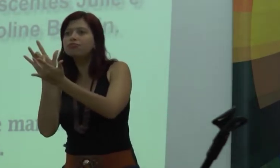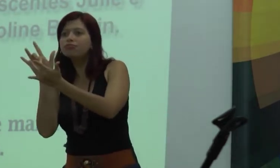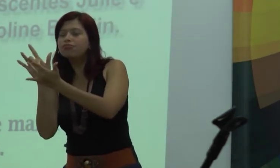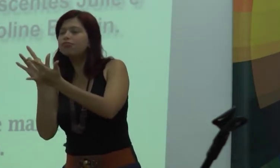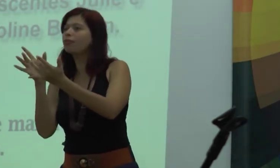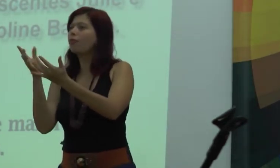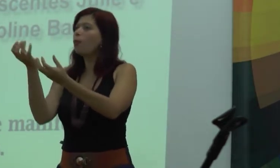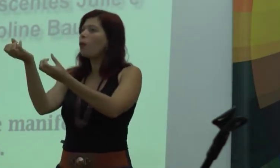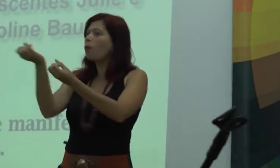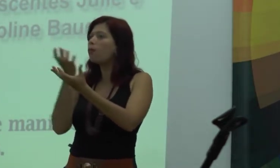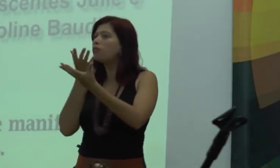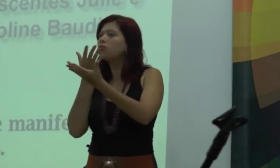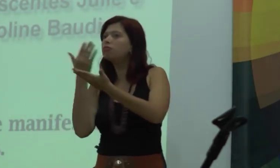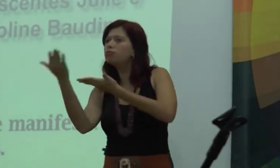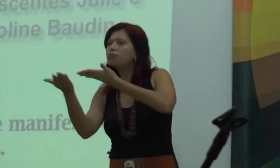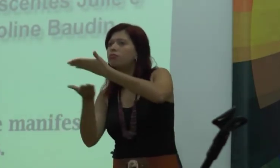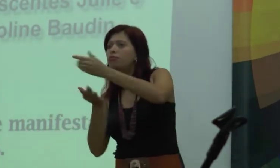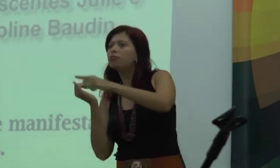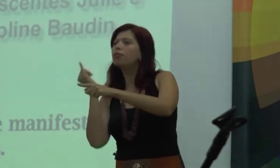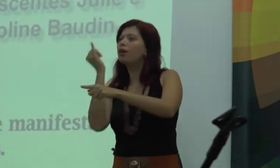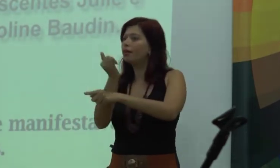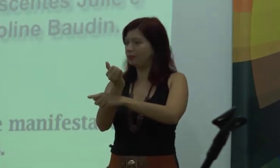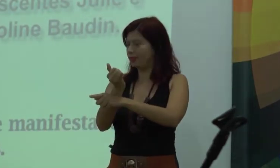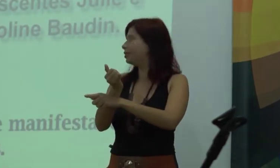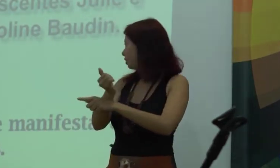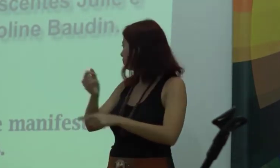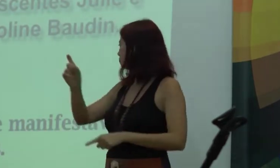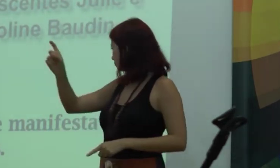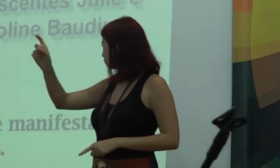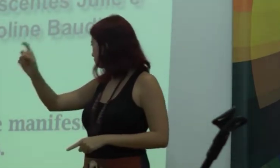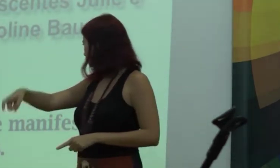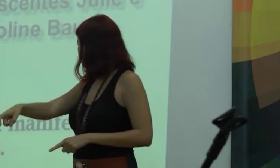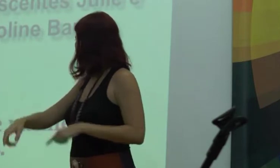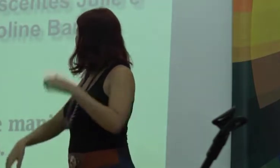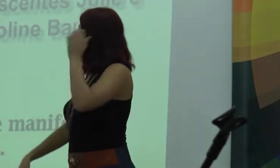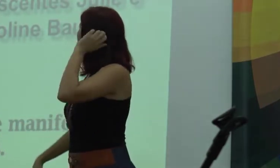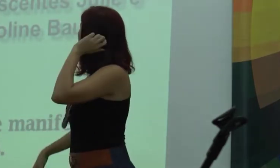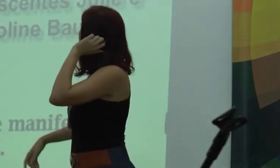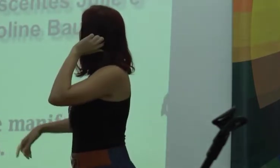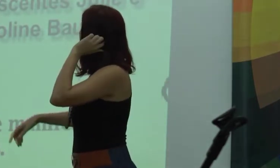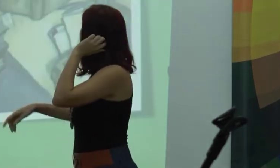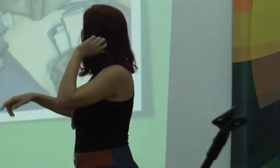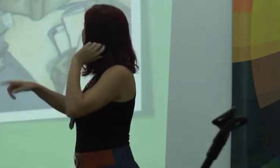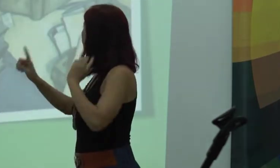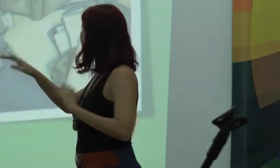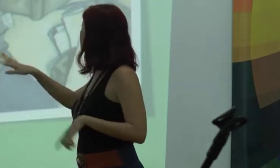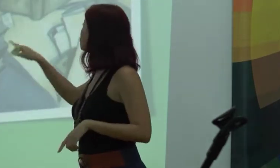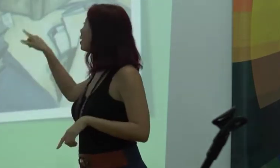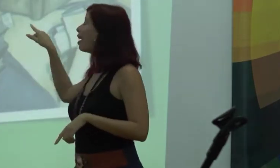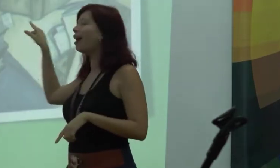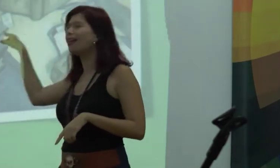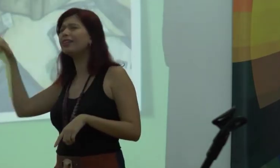através delas, faziam esse contato, avisando a Kardec sobre os fenômenos.